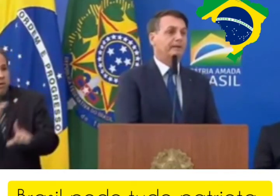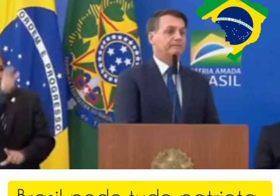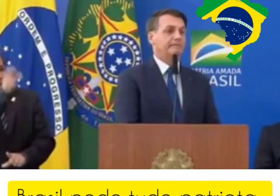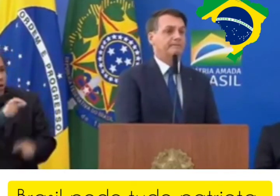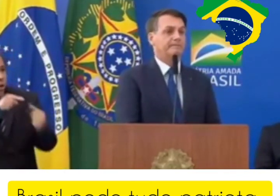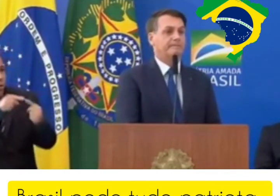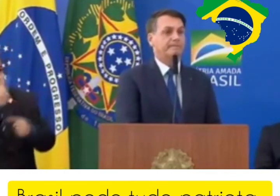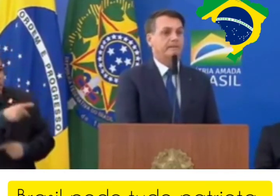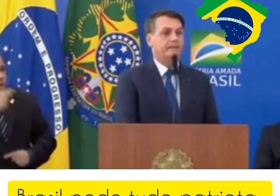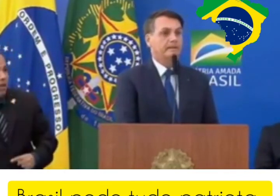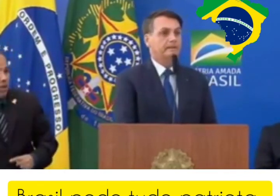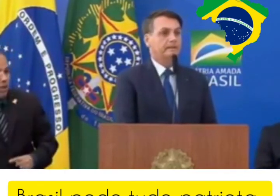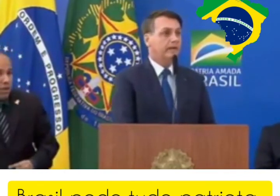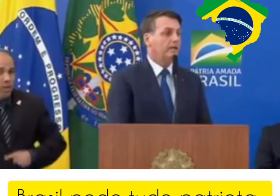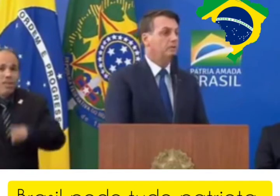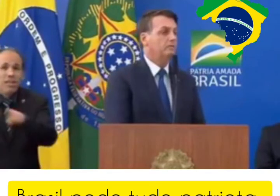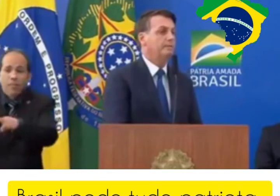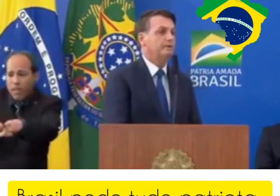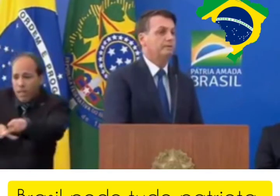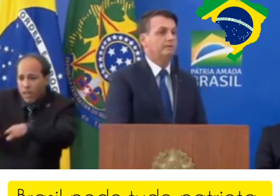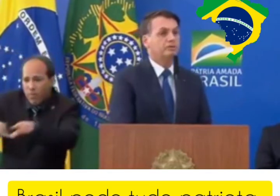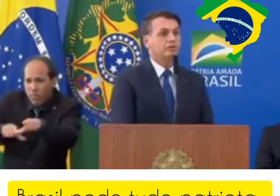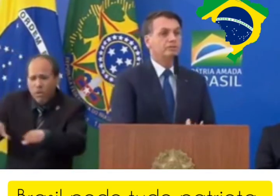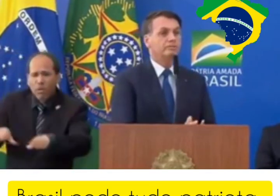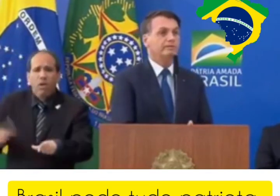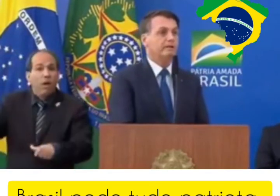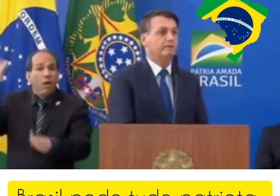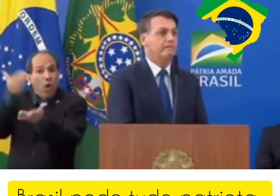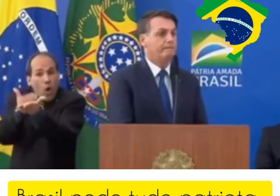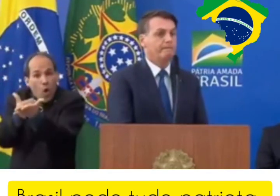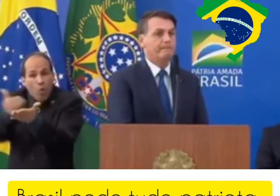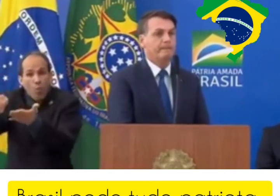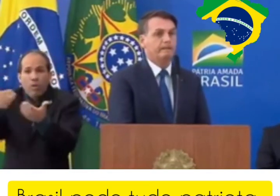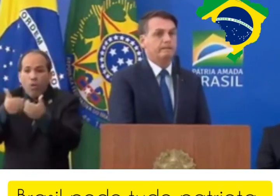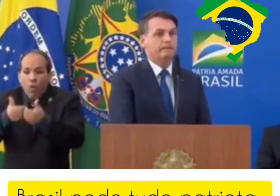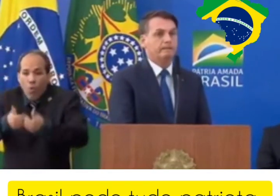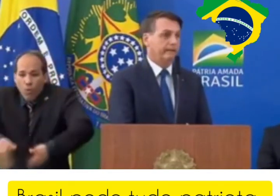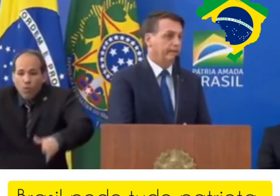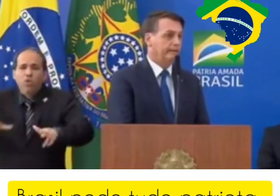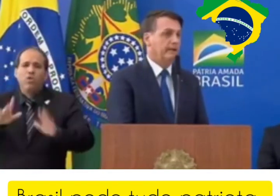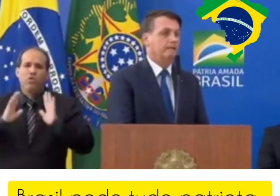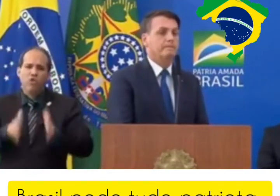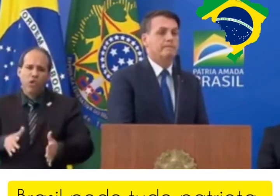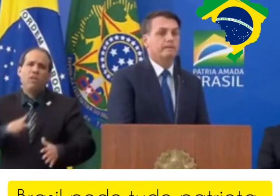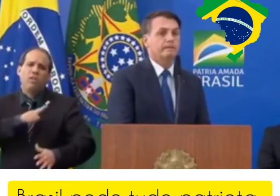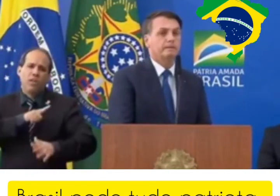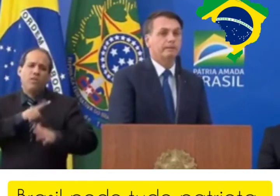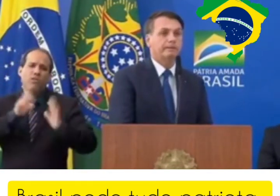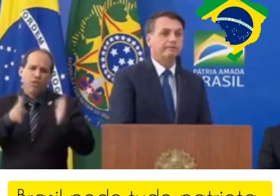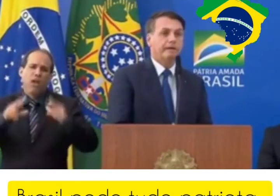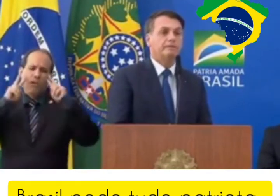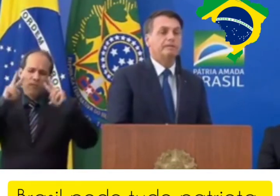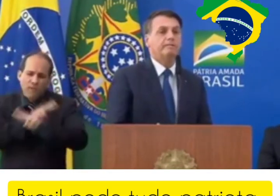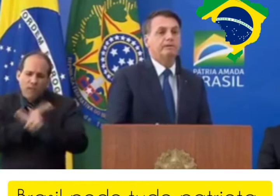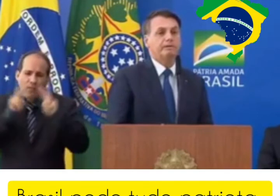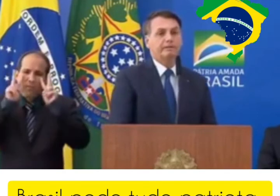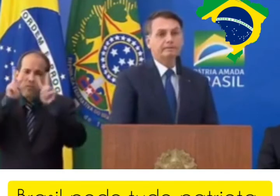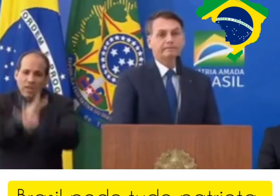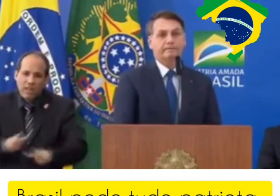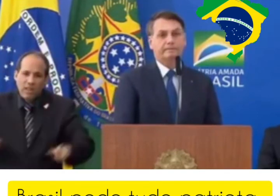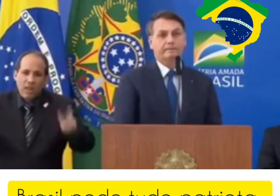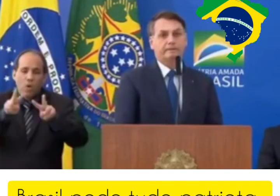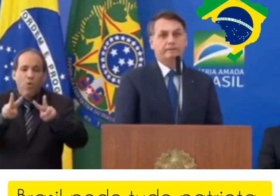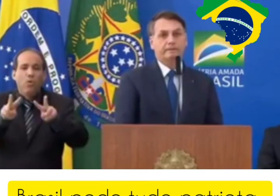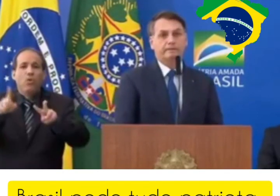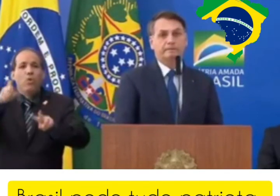entrava o emprego. Desde o começo eu tinha uma visão, ainda tenho, que nós devemos abrir o